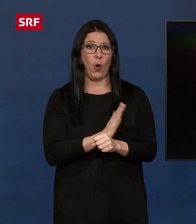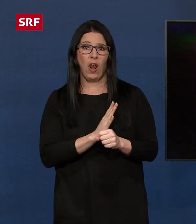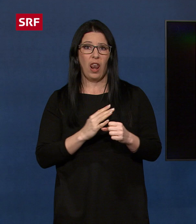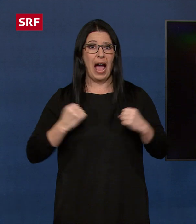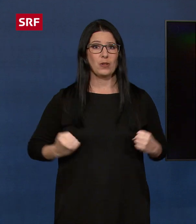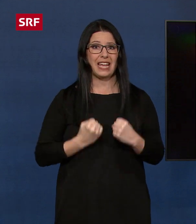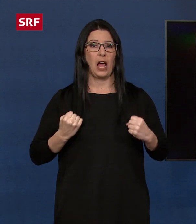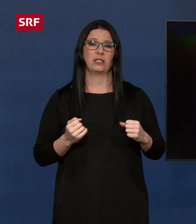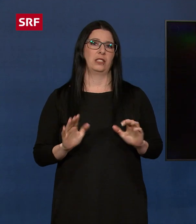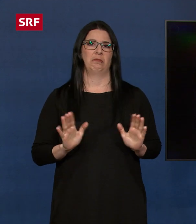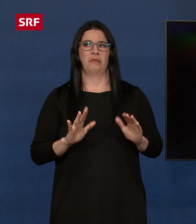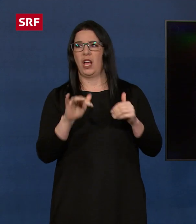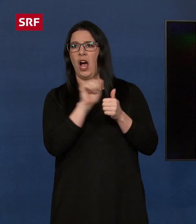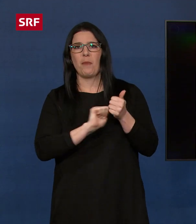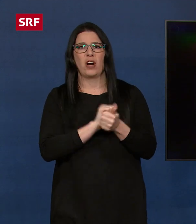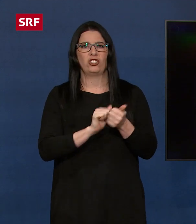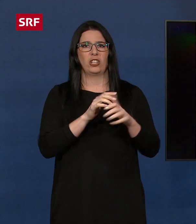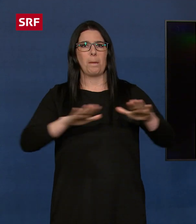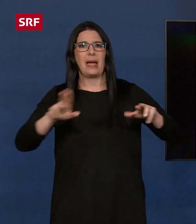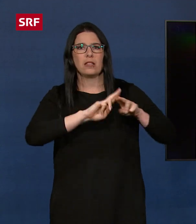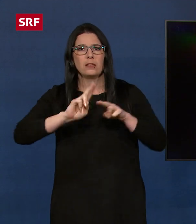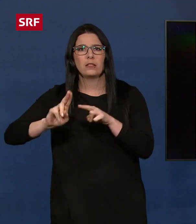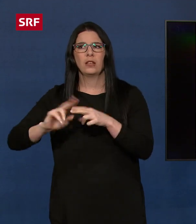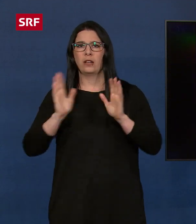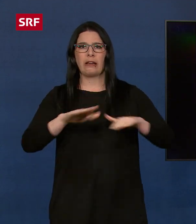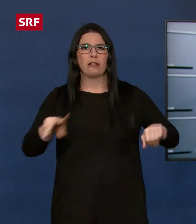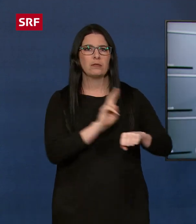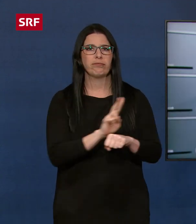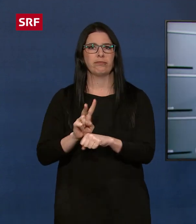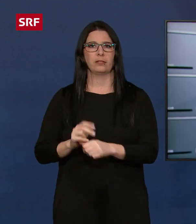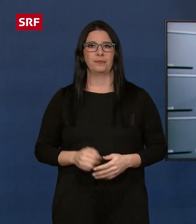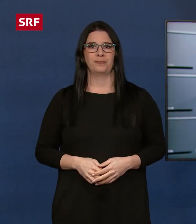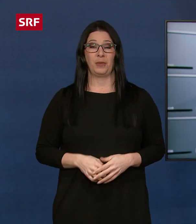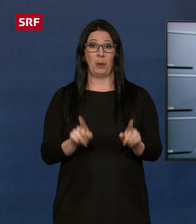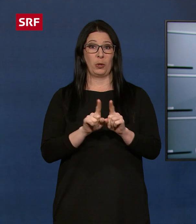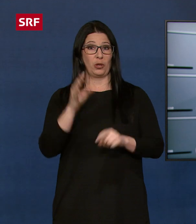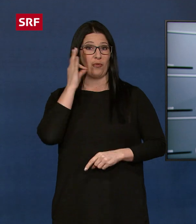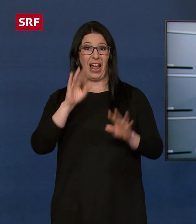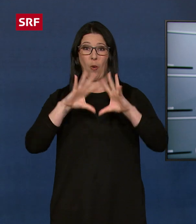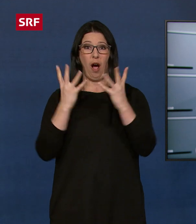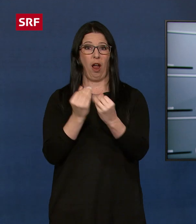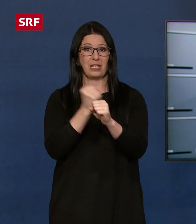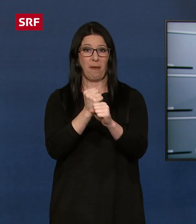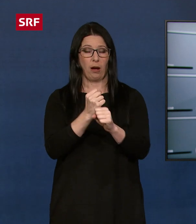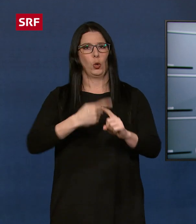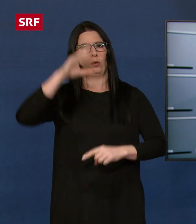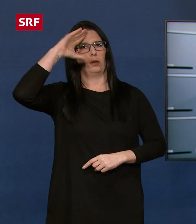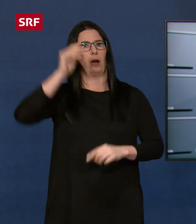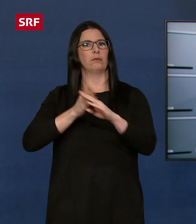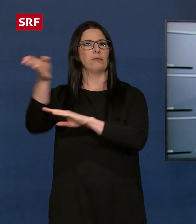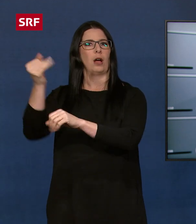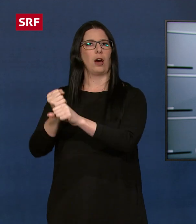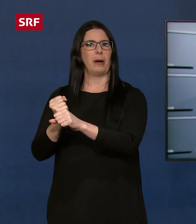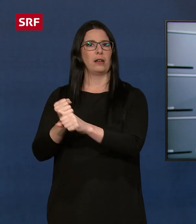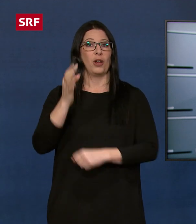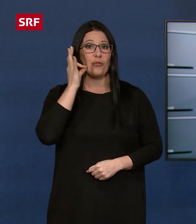es ja eigentlich nicht. Abwaschen und betten. Dann kämpfen wir raus. Sie macht einfach alles und der Mann ist am Arbeiten. Sie hat ja auch ihren Beruf dafür